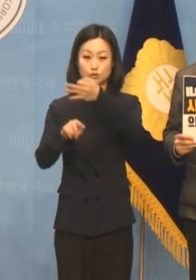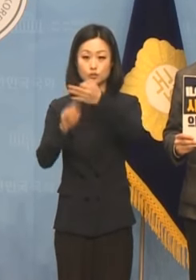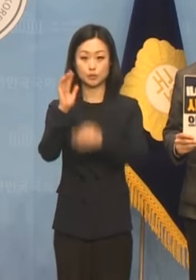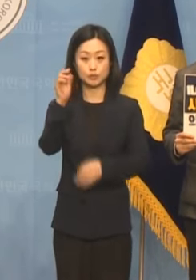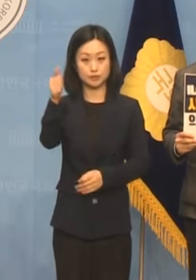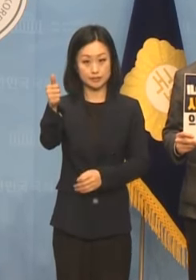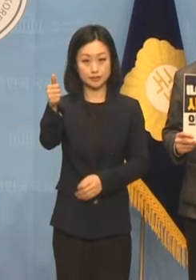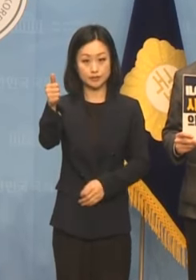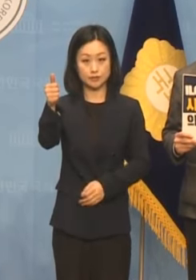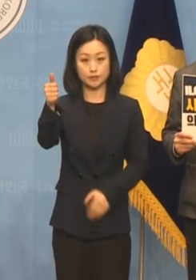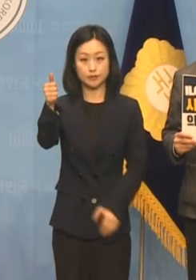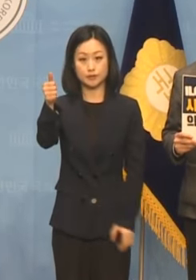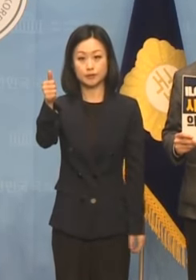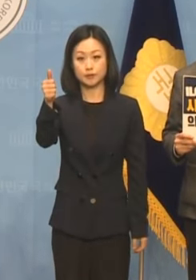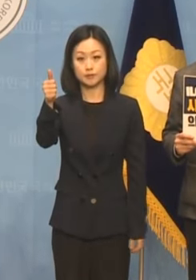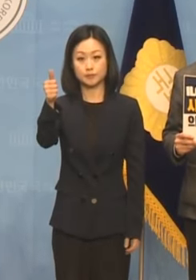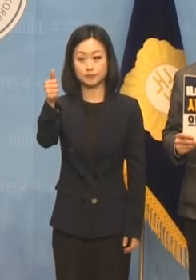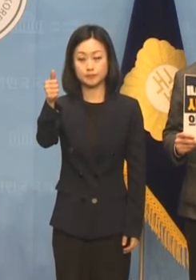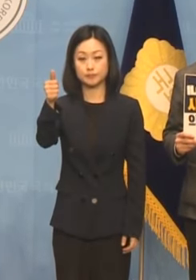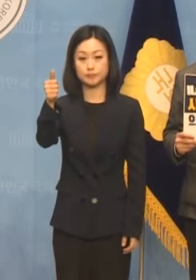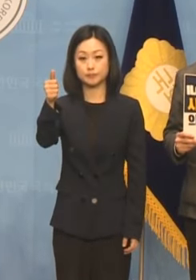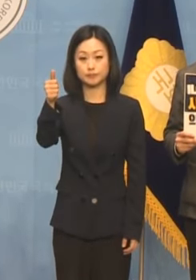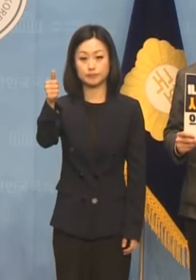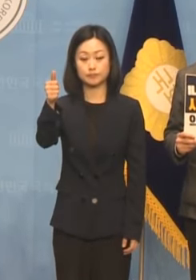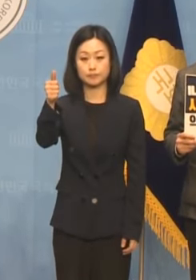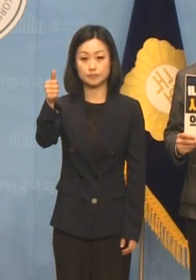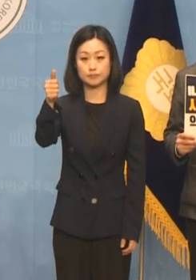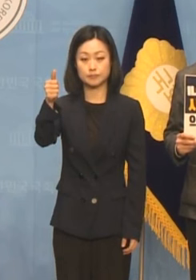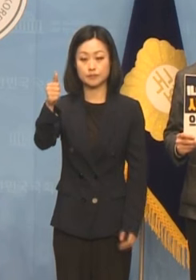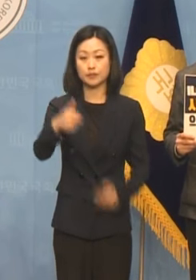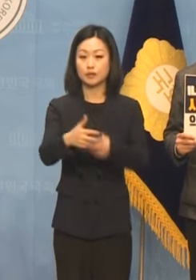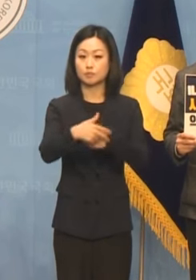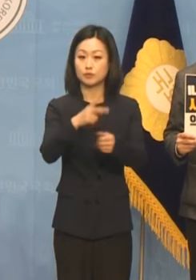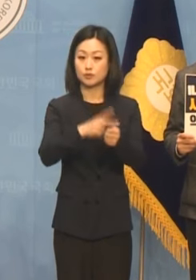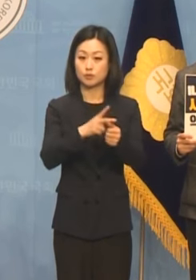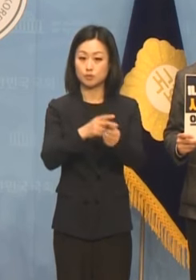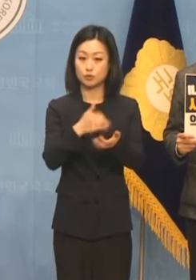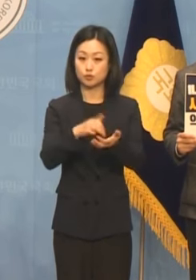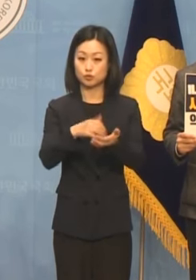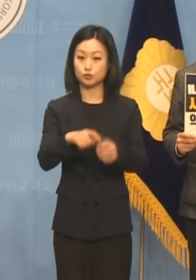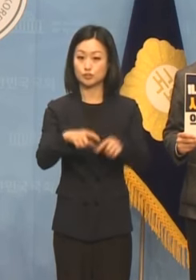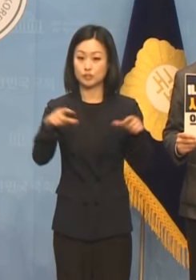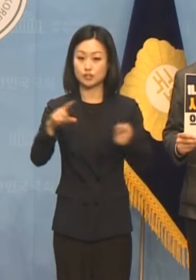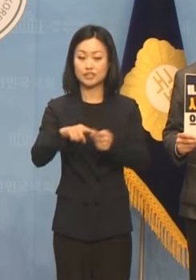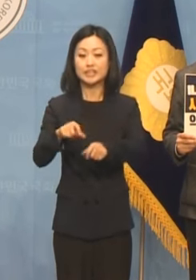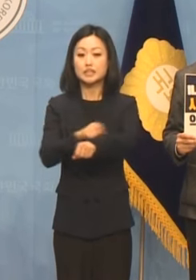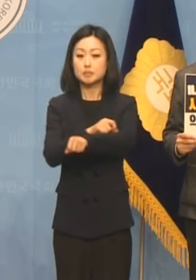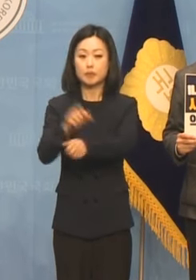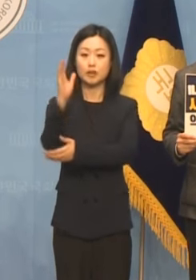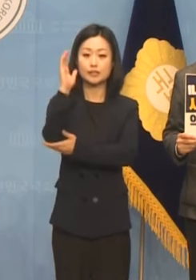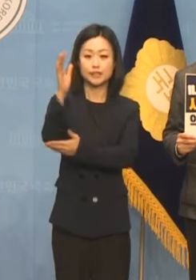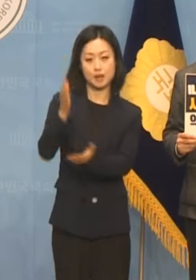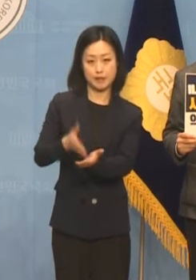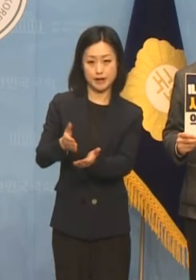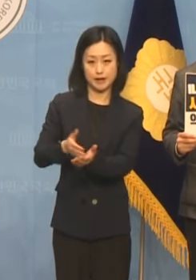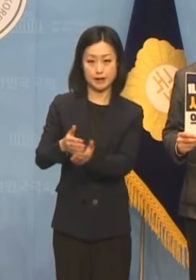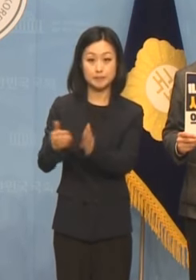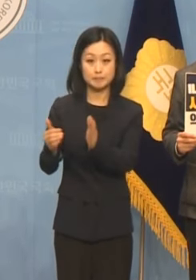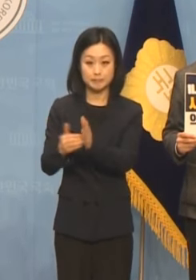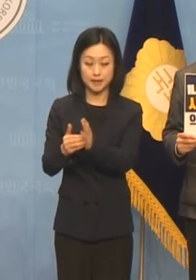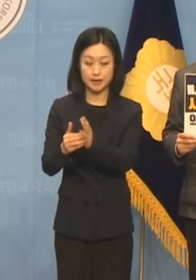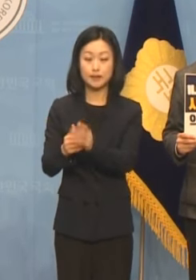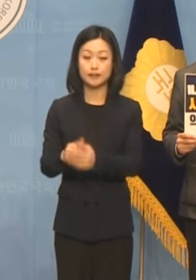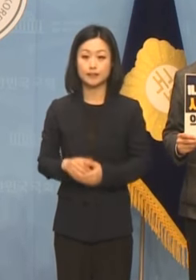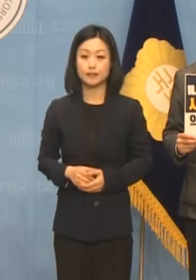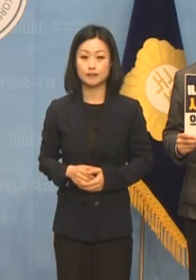대통령이 의사 아까 의대 정원 문제로 특별 담화를 발표했습니다. 그